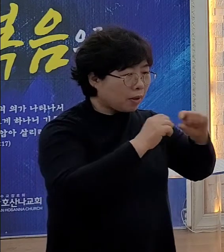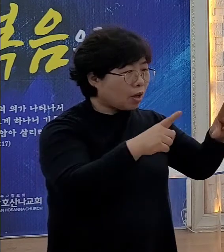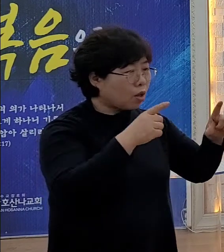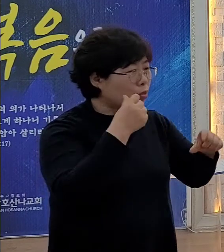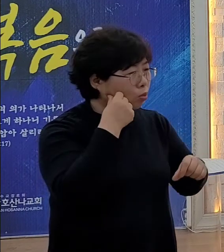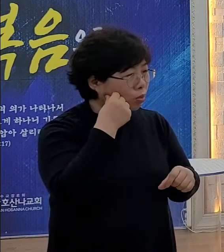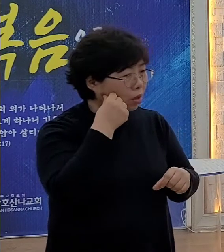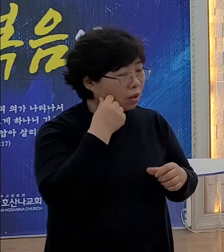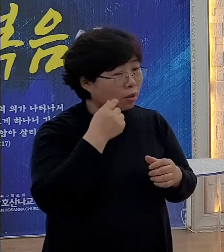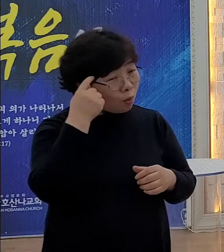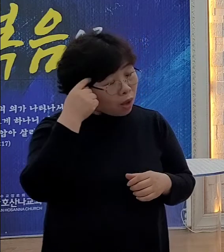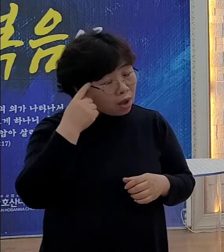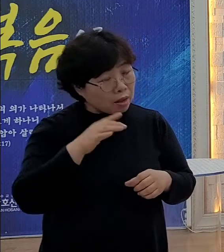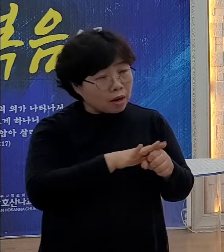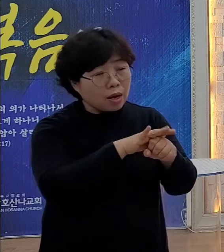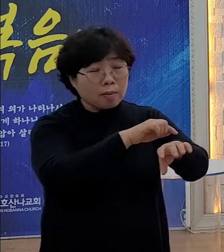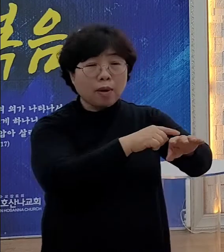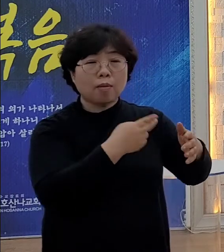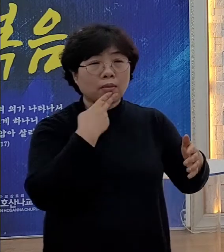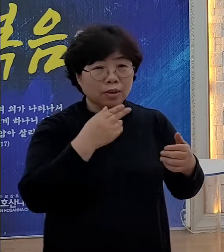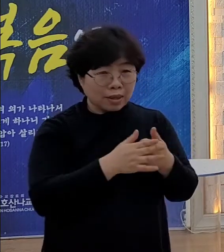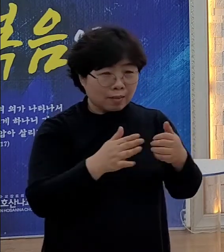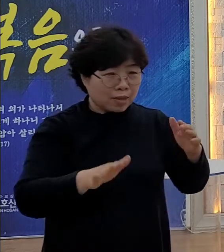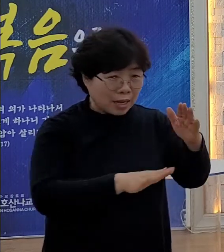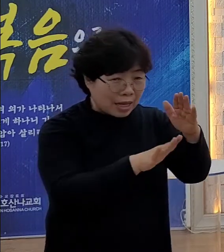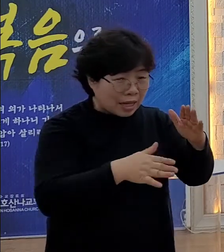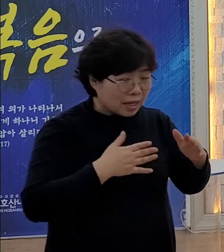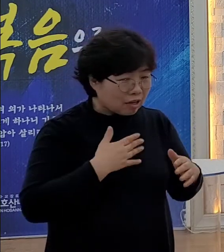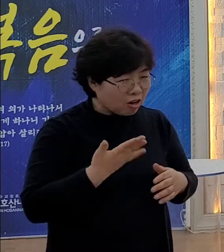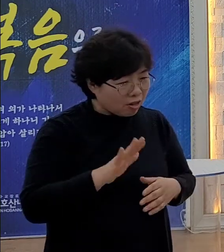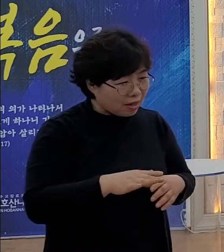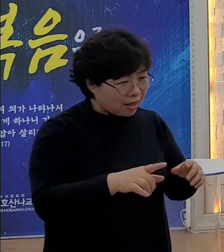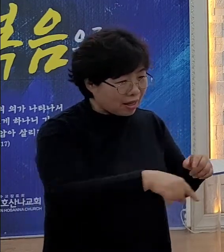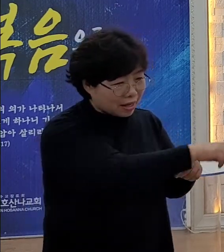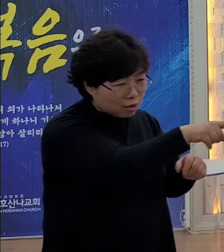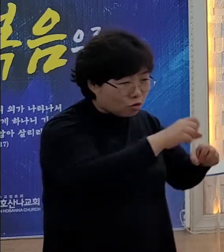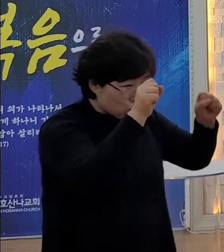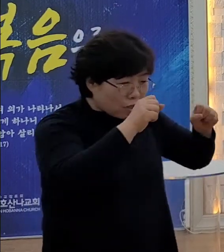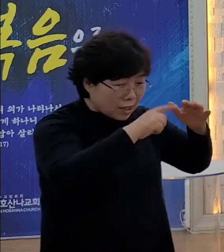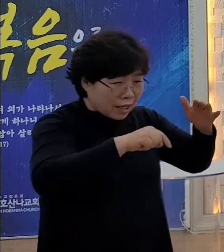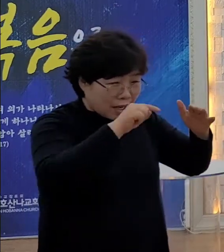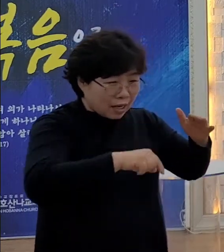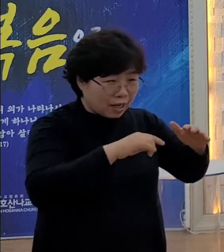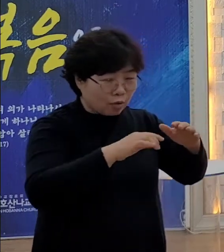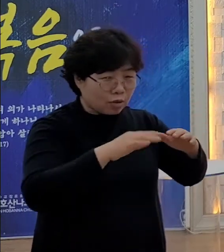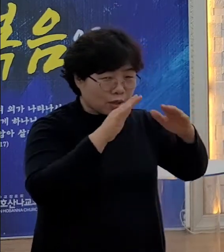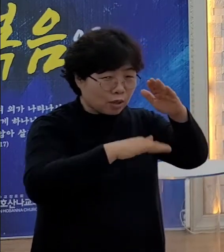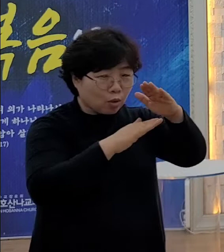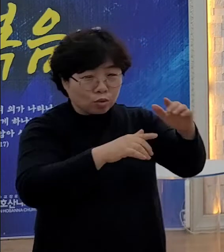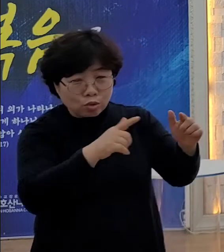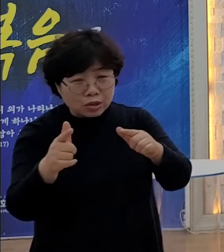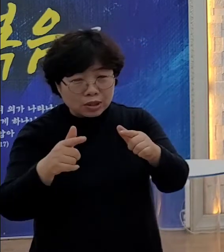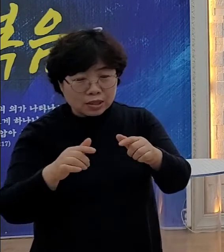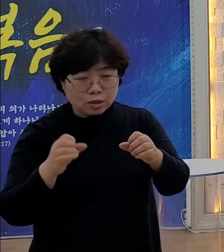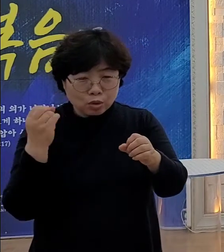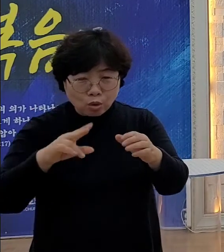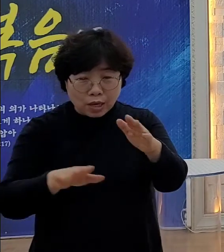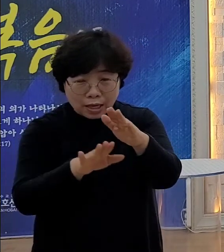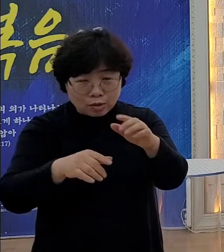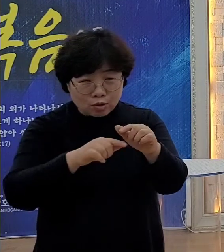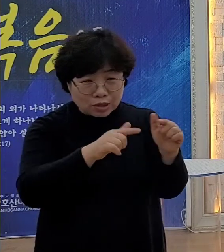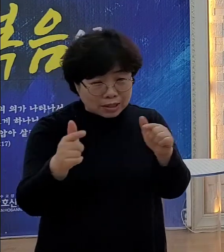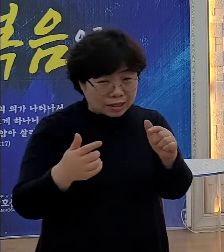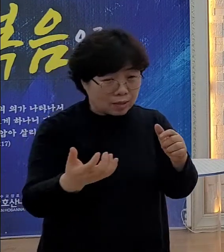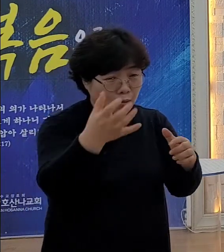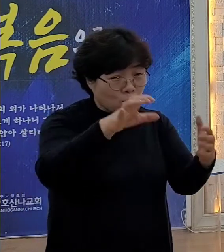거예요. 만약에 그게 제 가족이었으면, 거기에 만약 우리 집사님이 계셨다면 저는 가서 얘기해 줄 거예요. 집사님, 오늘 같은 날 치면 안